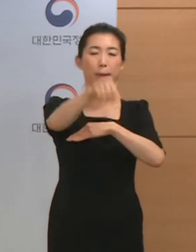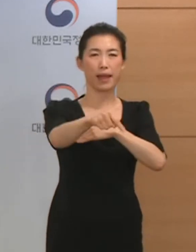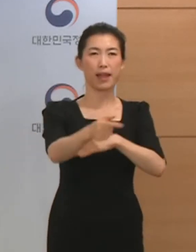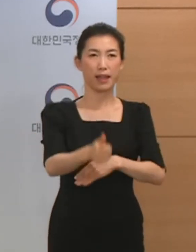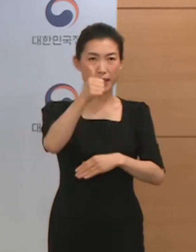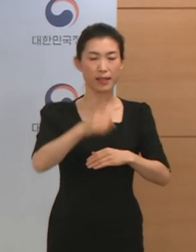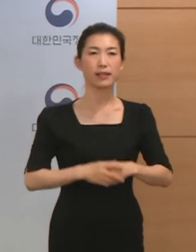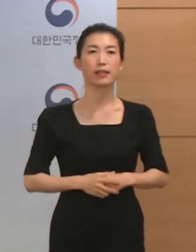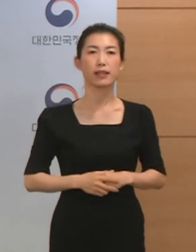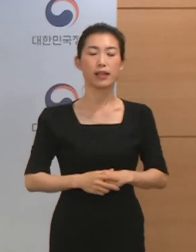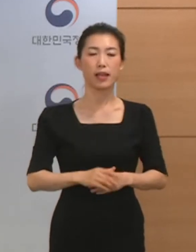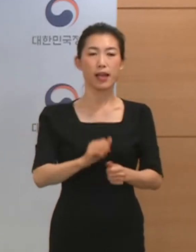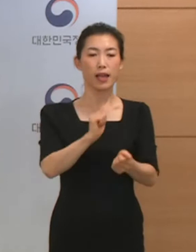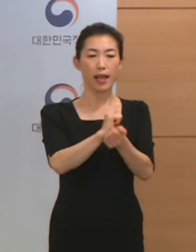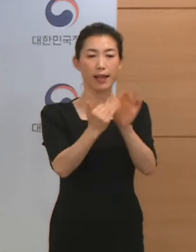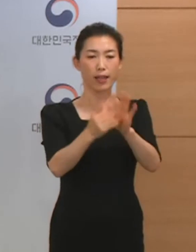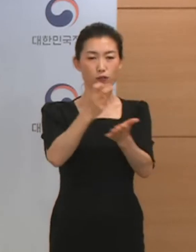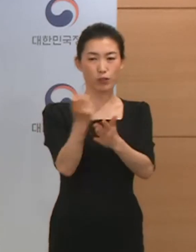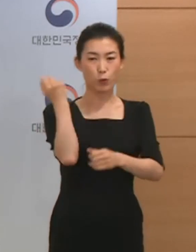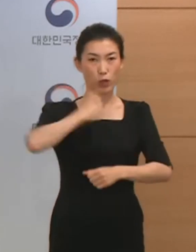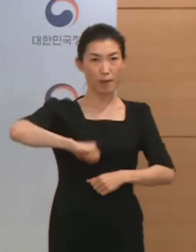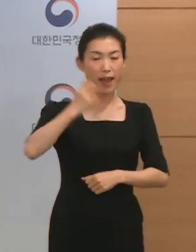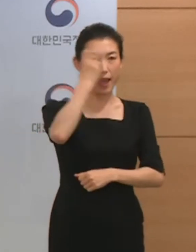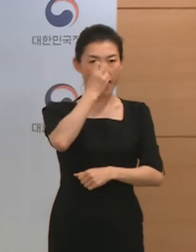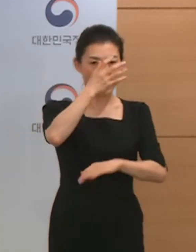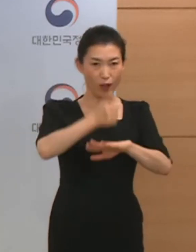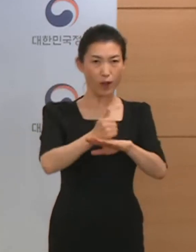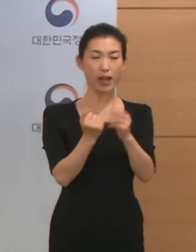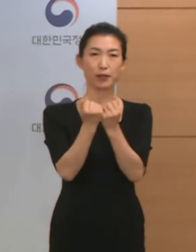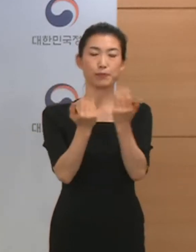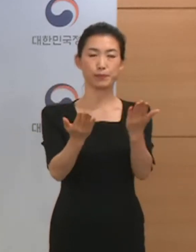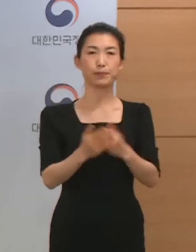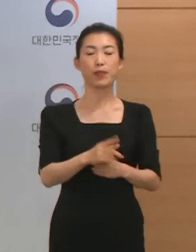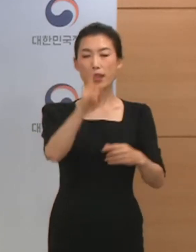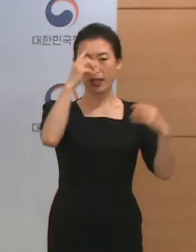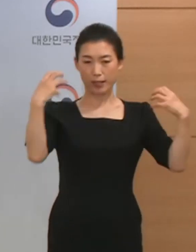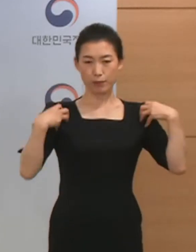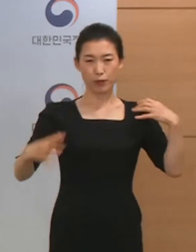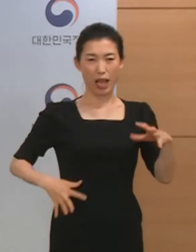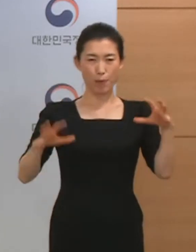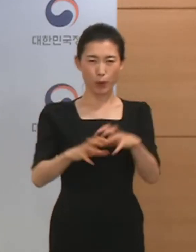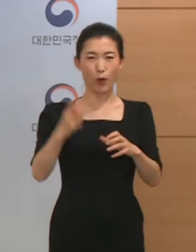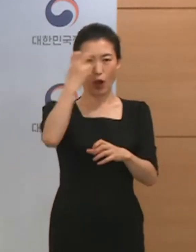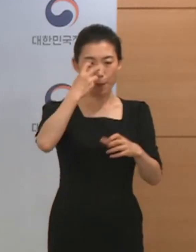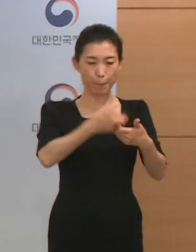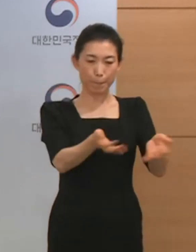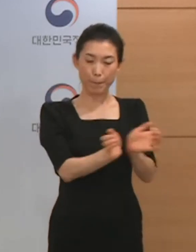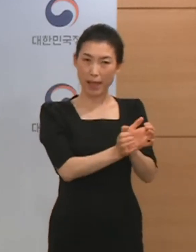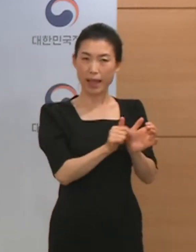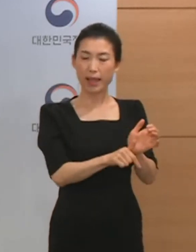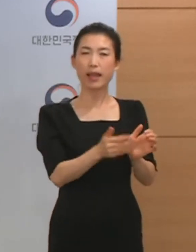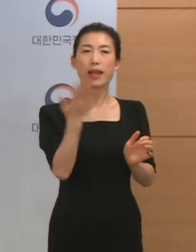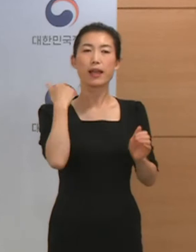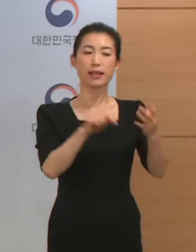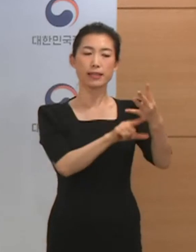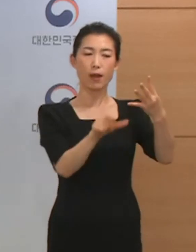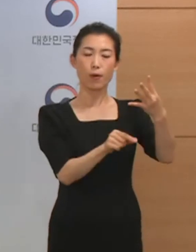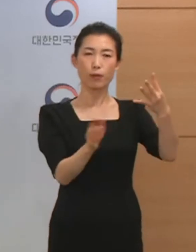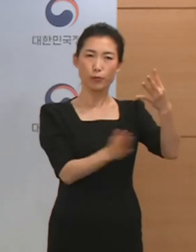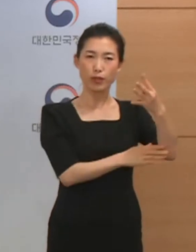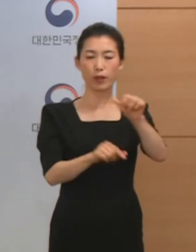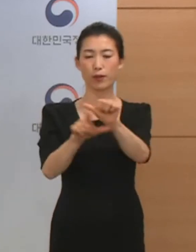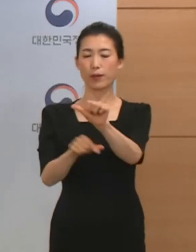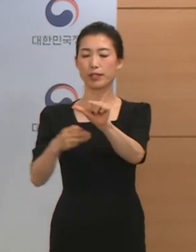방역수칙 현장 점검 결과에 대해 말씀드리겠습니다. 정부 합동방역점검단은 지난 4월부터 5월